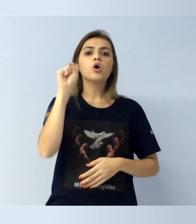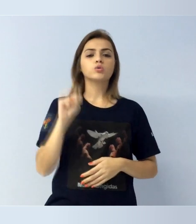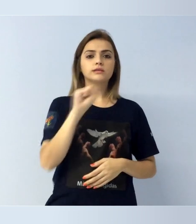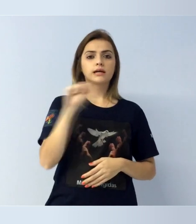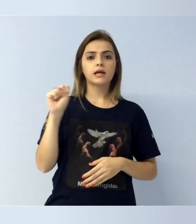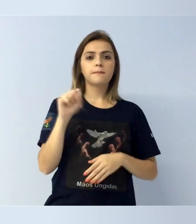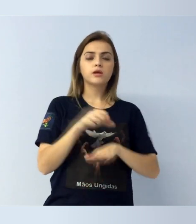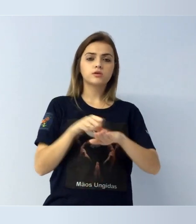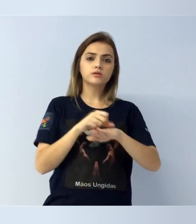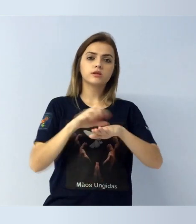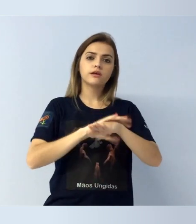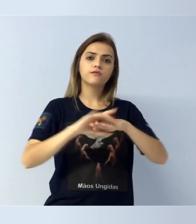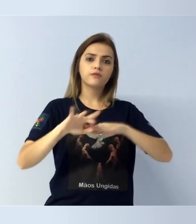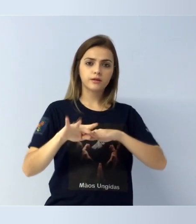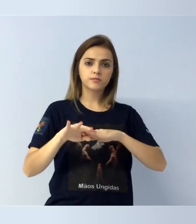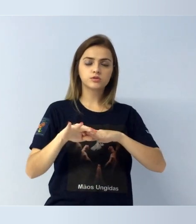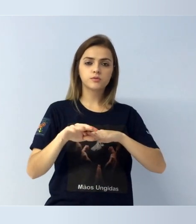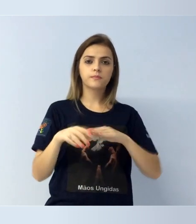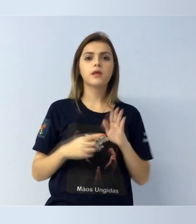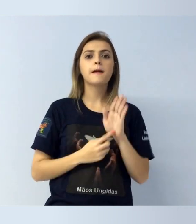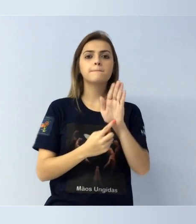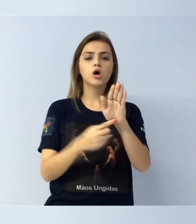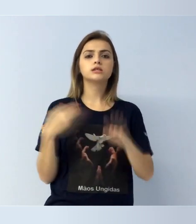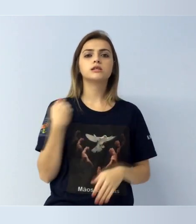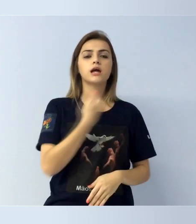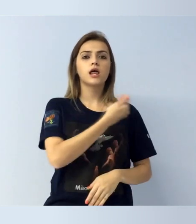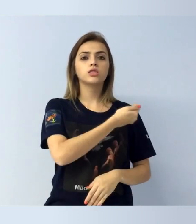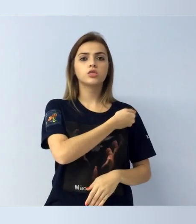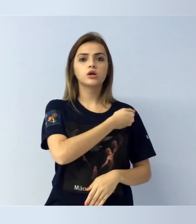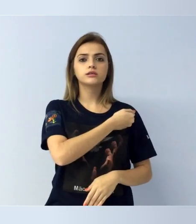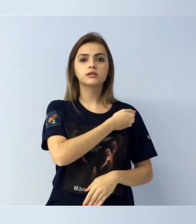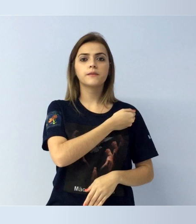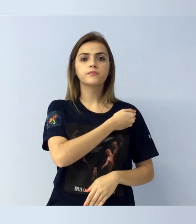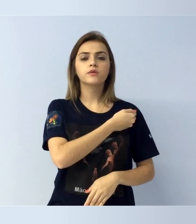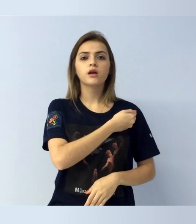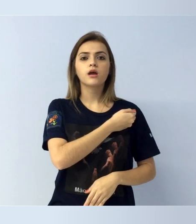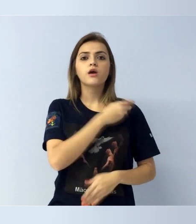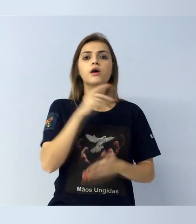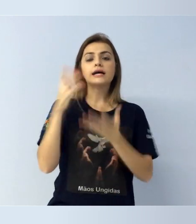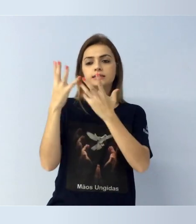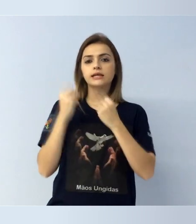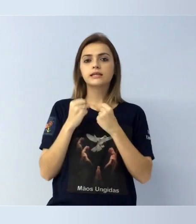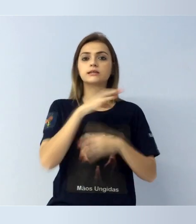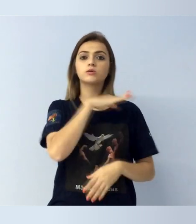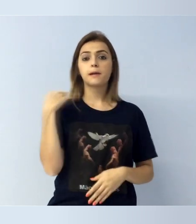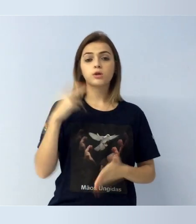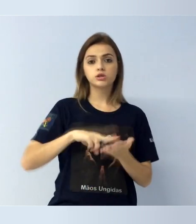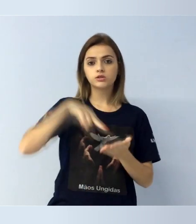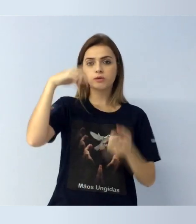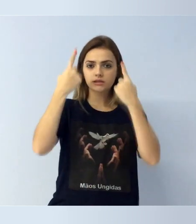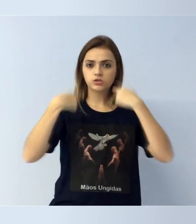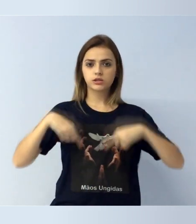dos enfermos completa a nossa conformação com a morte e com a ressurreição de Cristo, assim